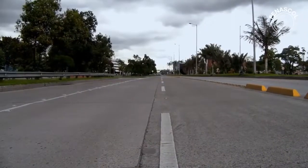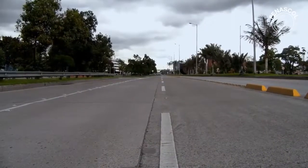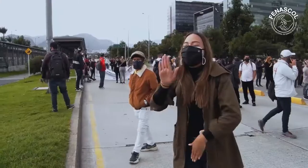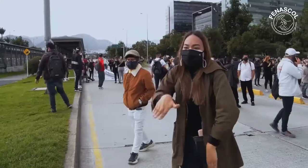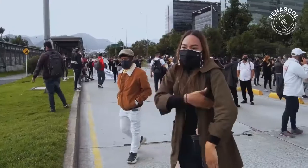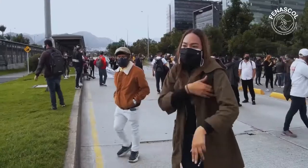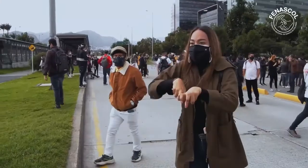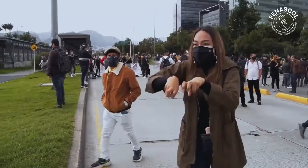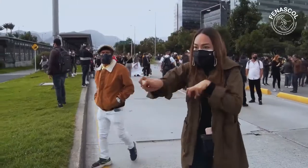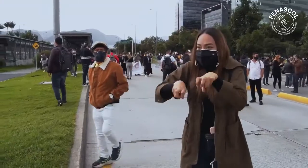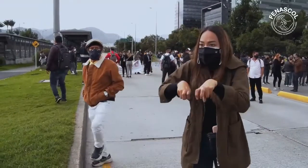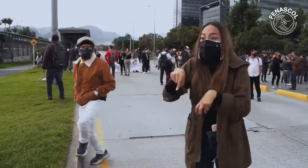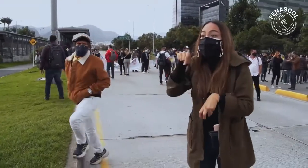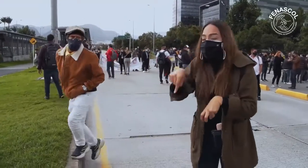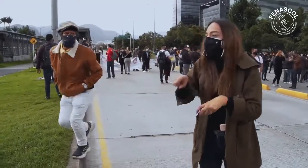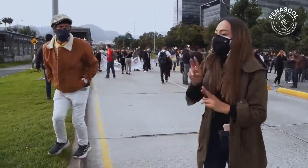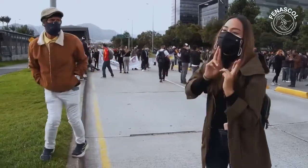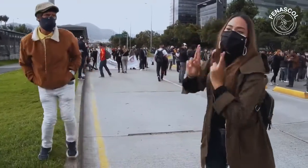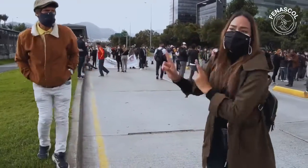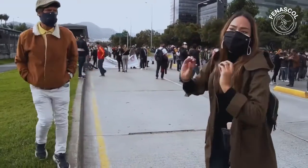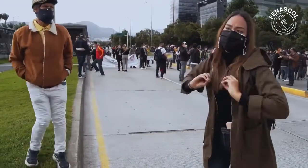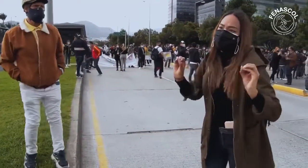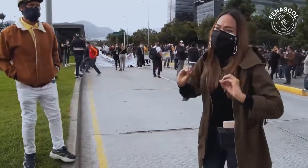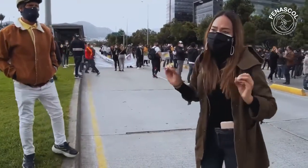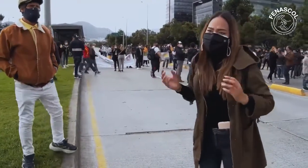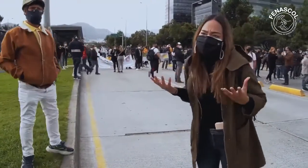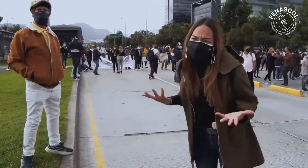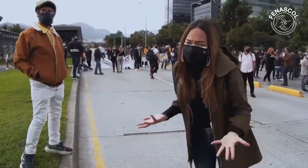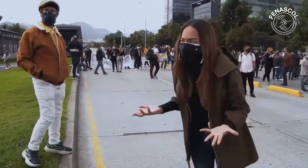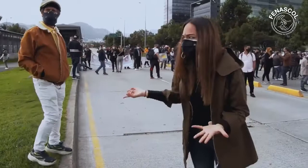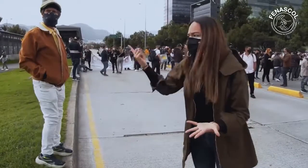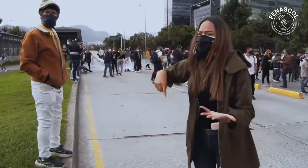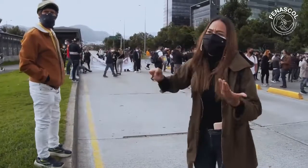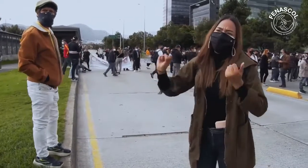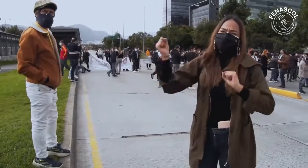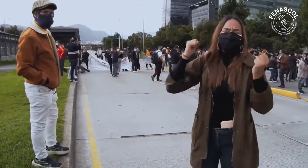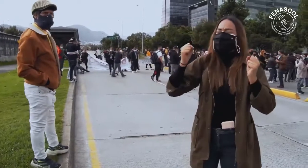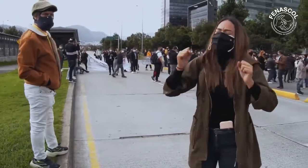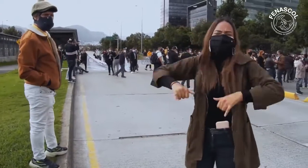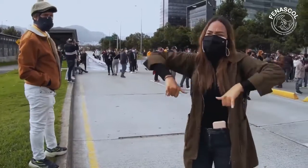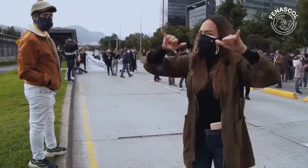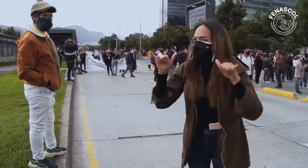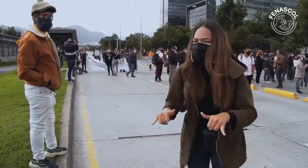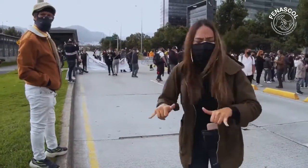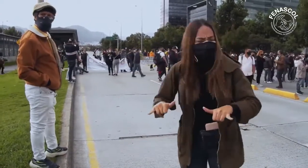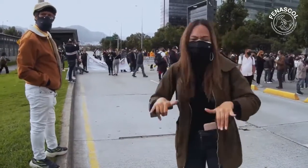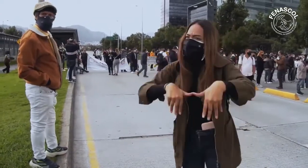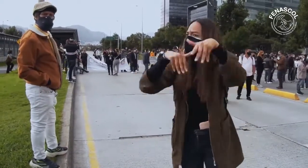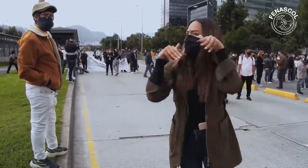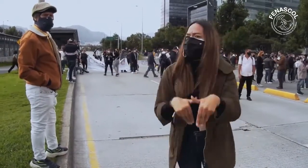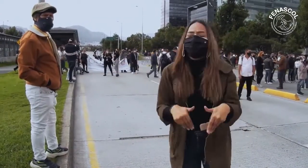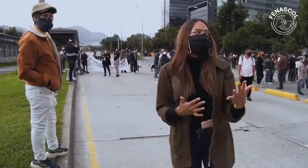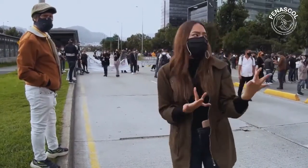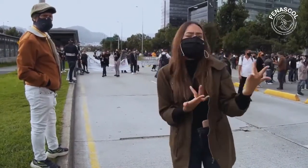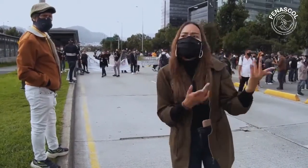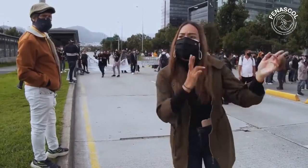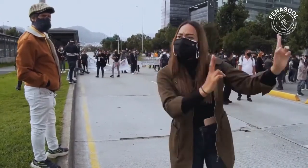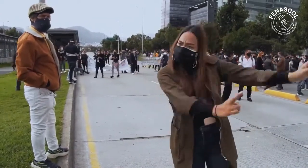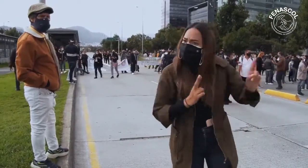El Ministerio de Transporte hasta el momento no nos ha dado ninguna respuesta. Nosotros estamos preocupados y nos vamos a seguir manifestando esperando que nos den